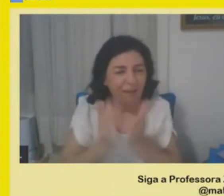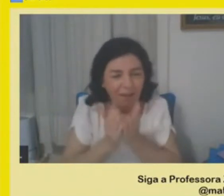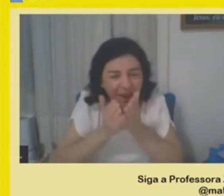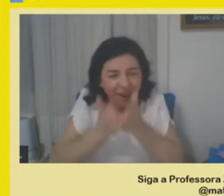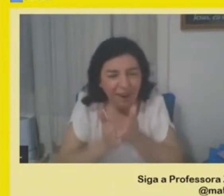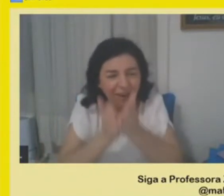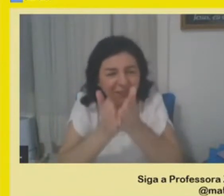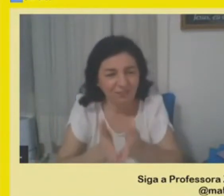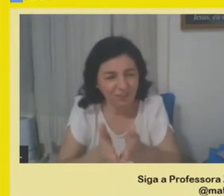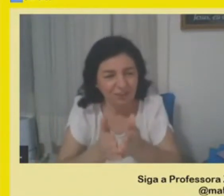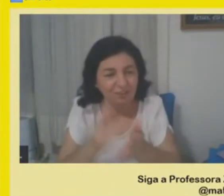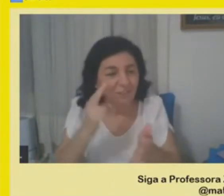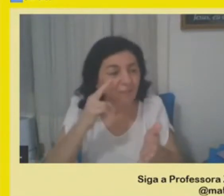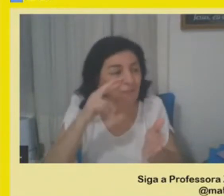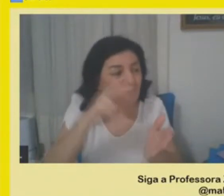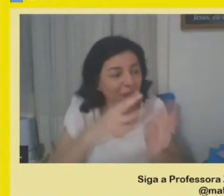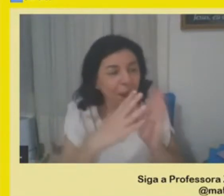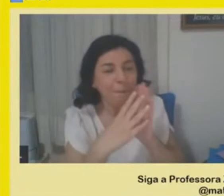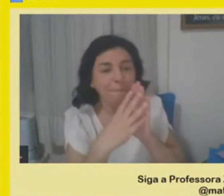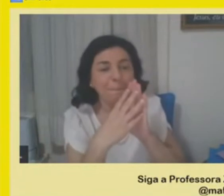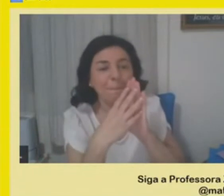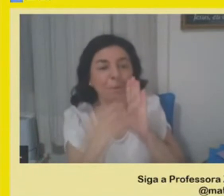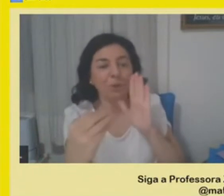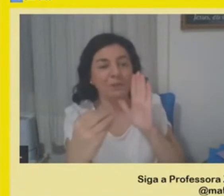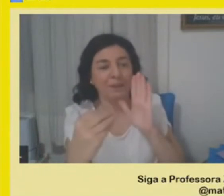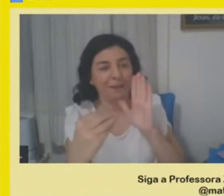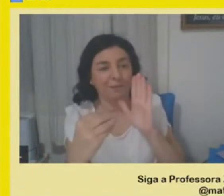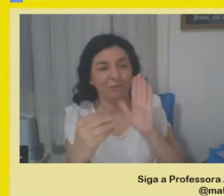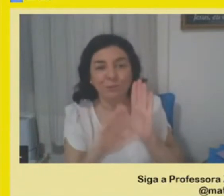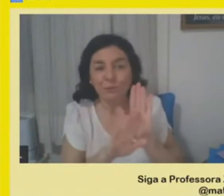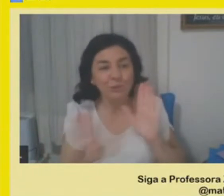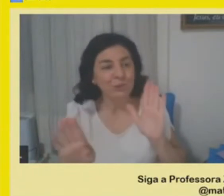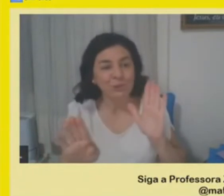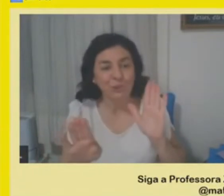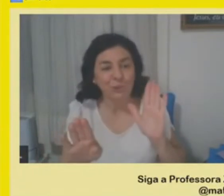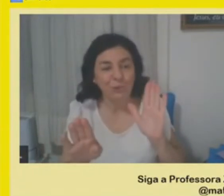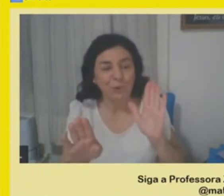pato, gato, casa, navio.